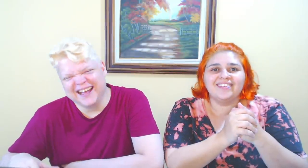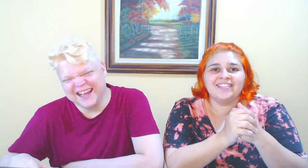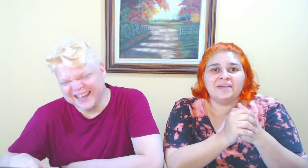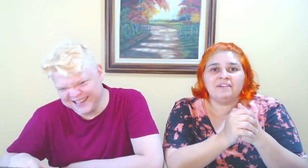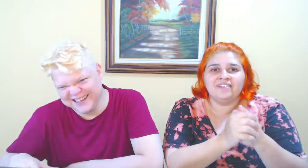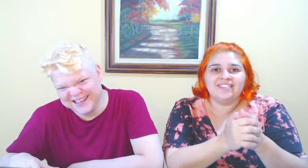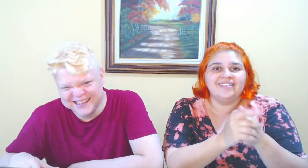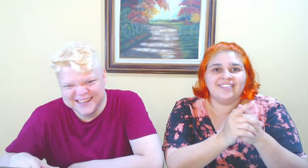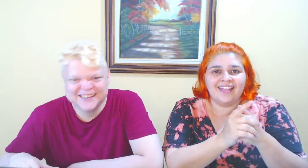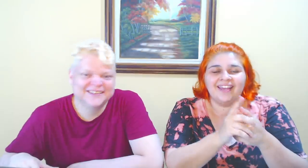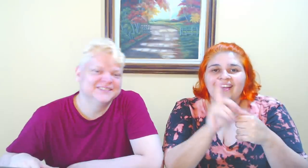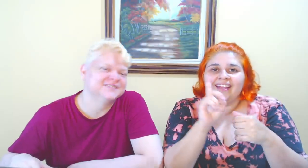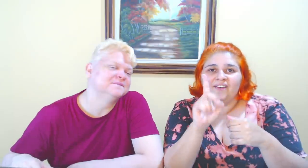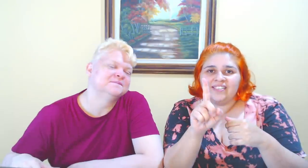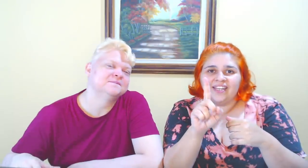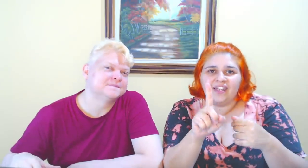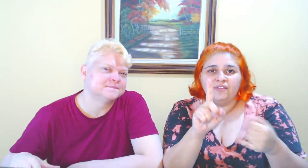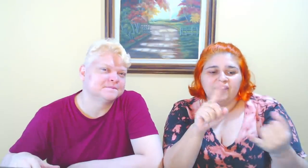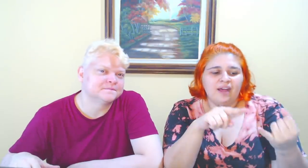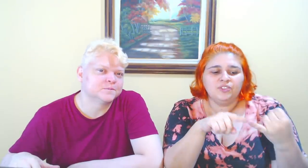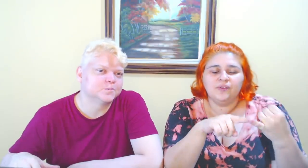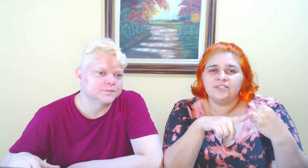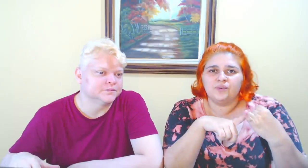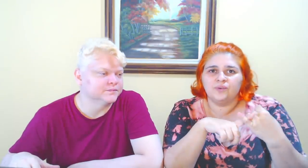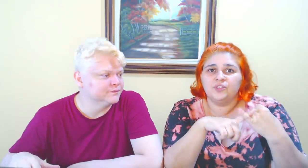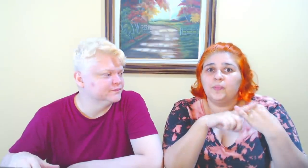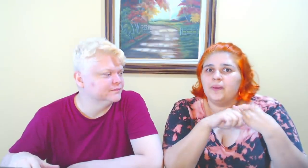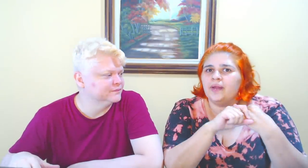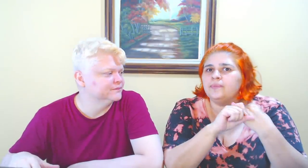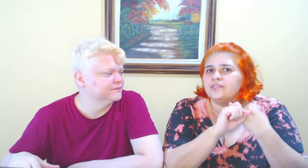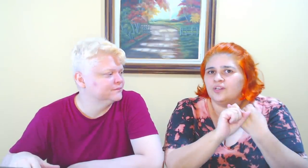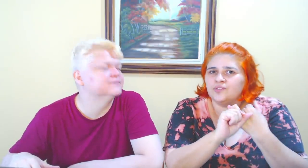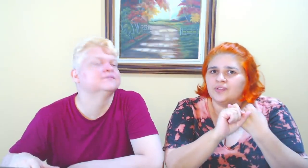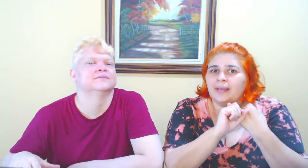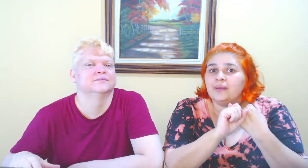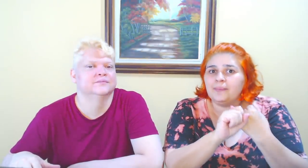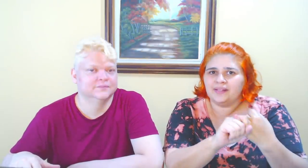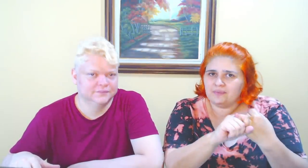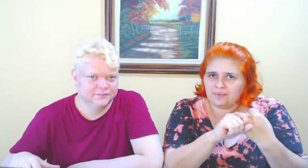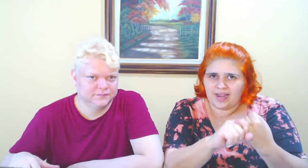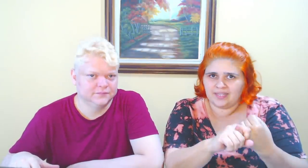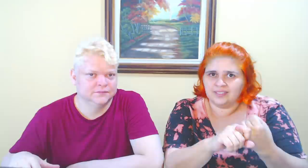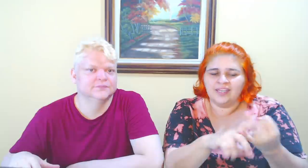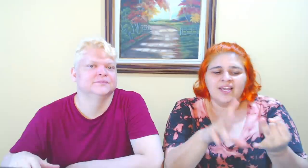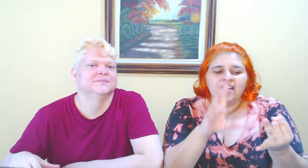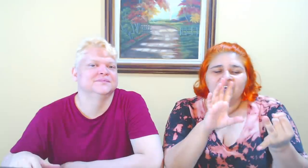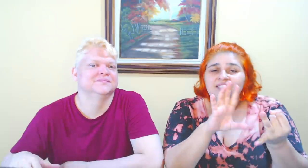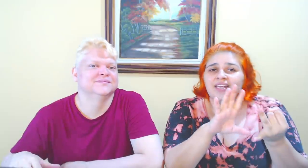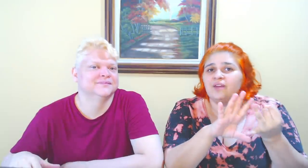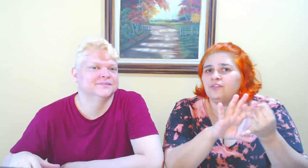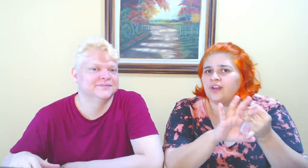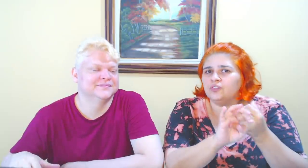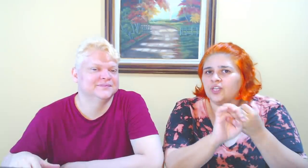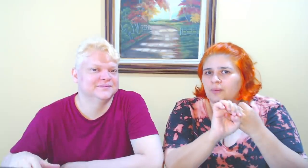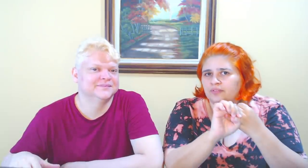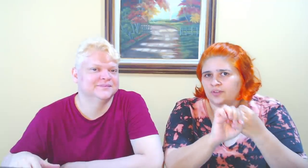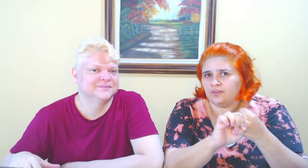dizer para vocês Que eu acertei o final De Westworld No primeiro episódio Da primeira temporada Eu acertei o final De Game of Thrones